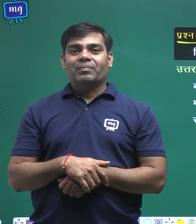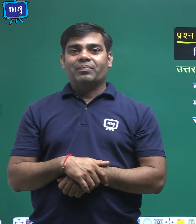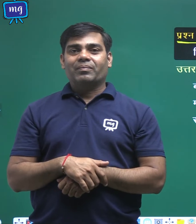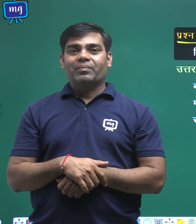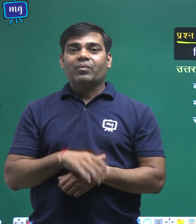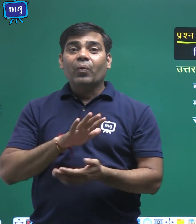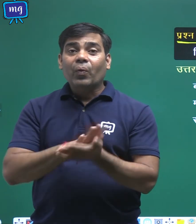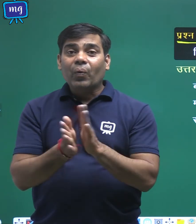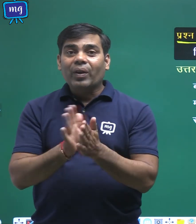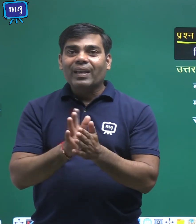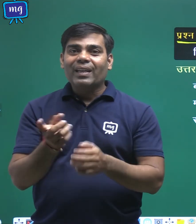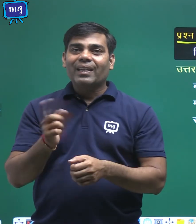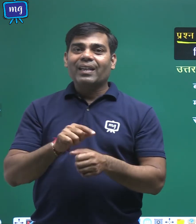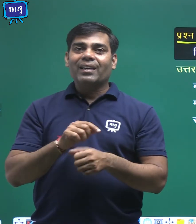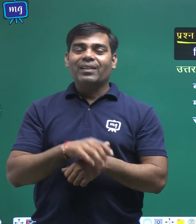रोटी की